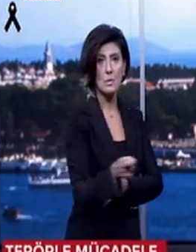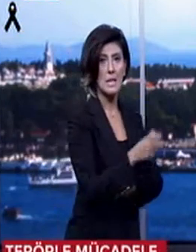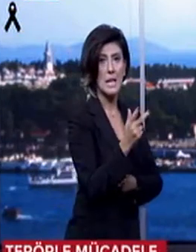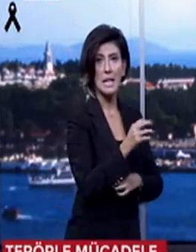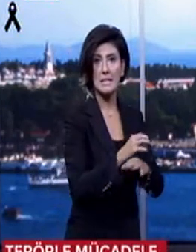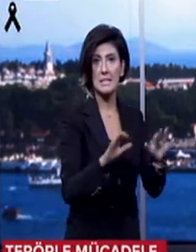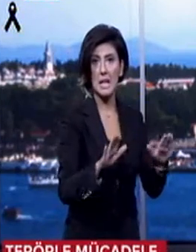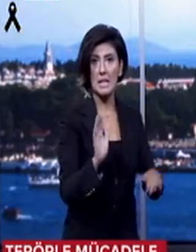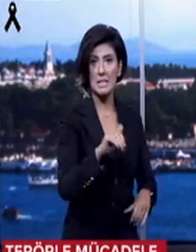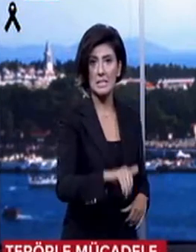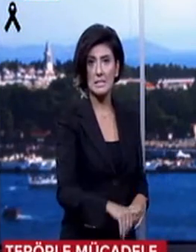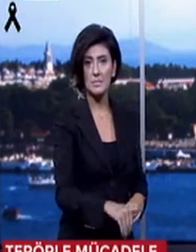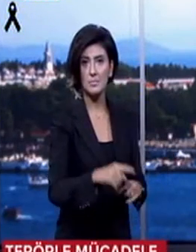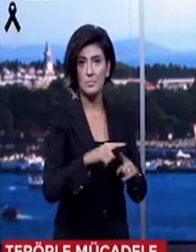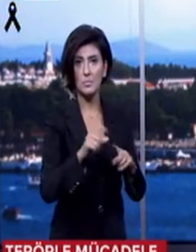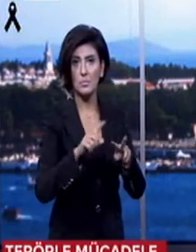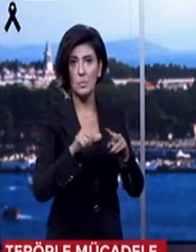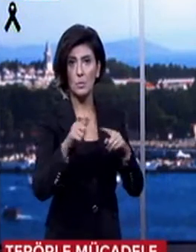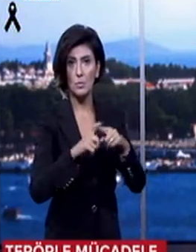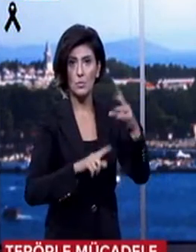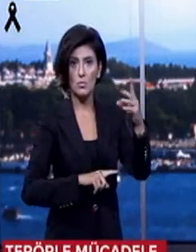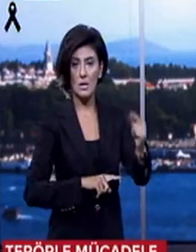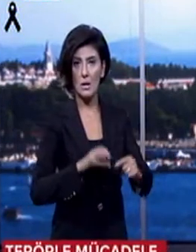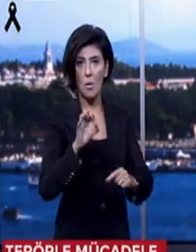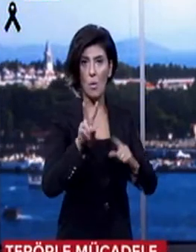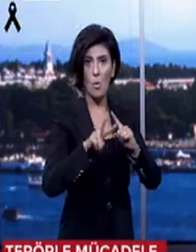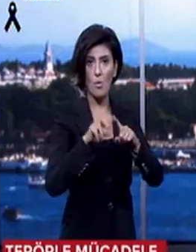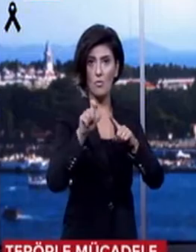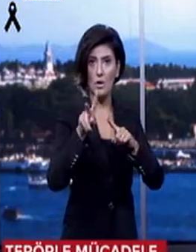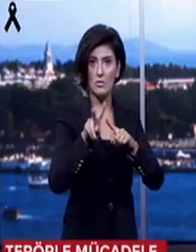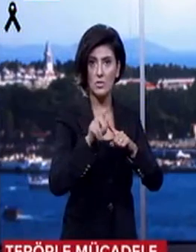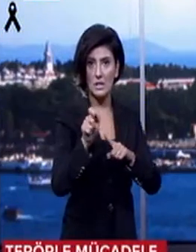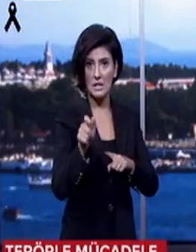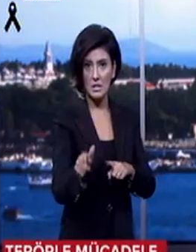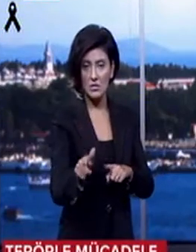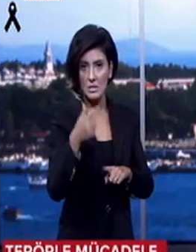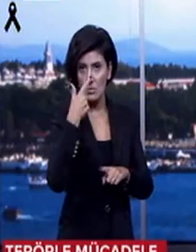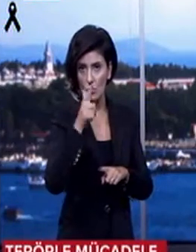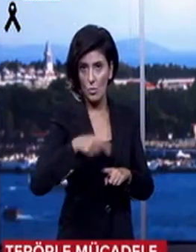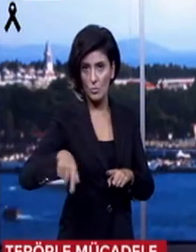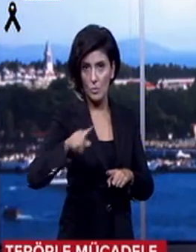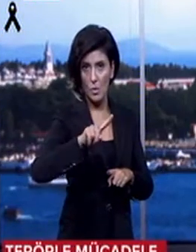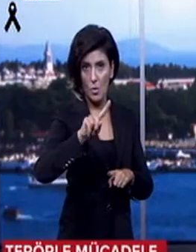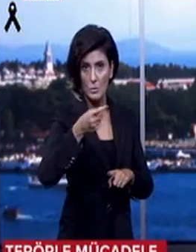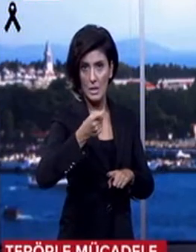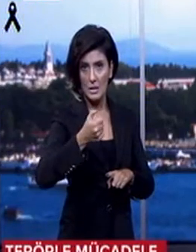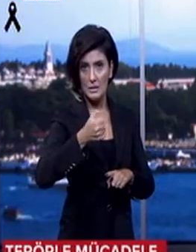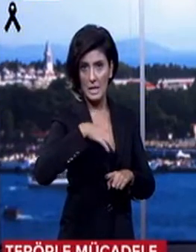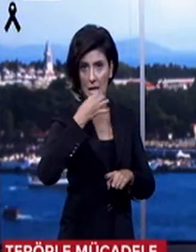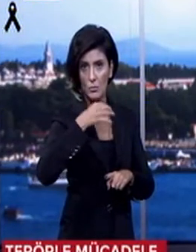terörist etkisiz hale getirildi. Tunceli'nin Ovacık ilçesi kırsalında ise 16 Eylül'de